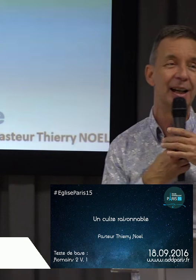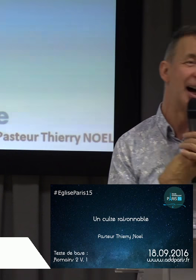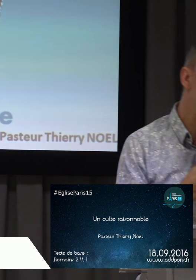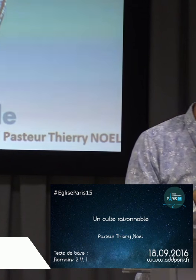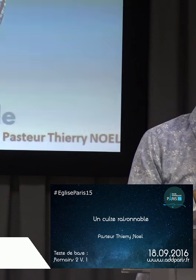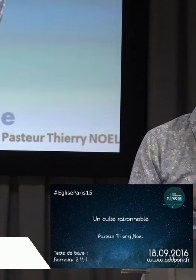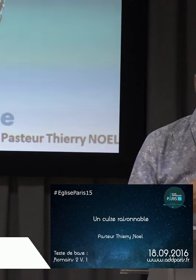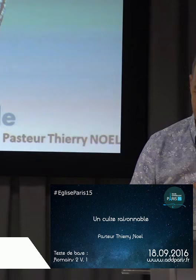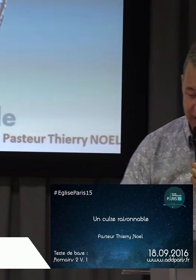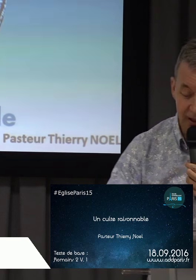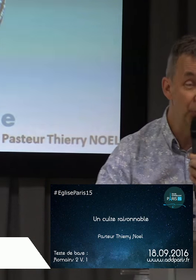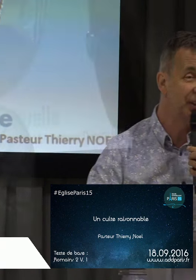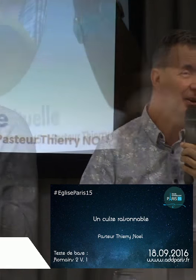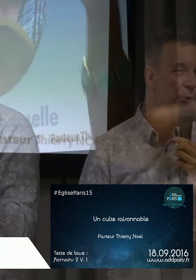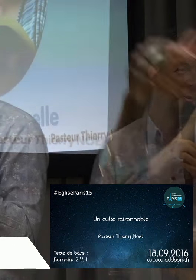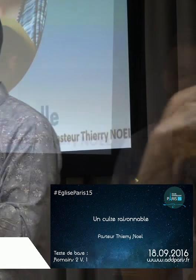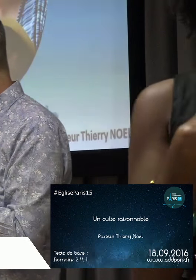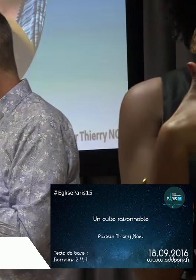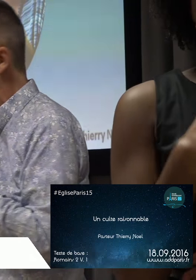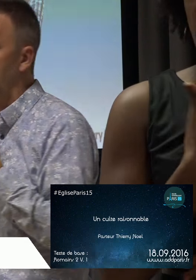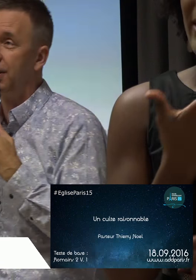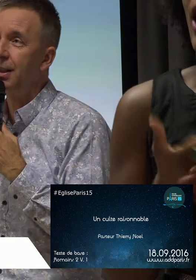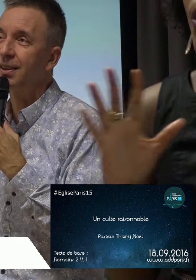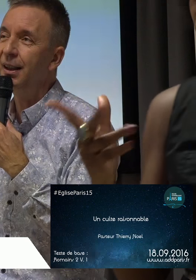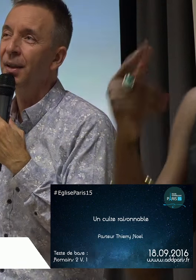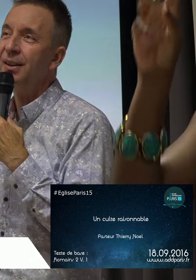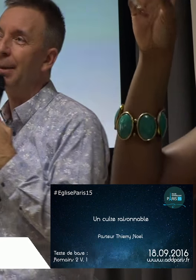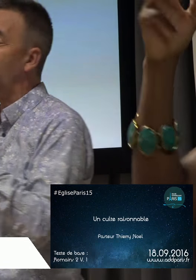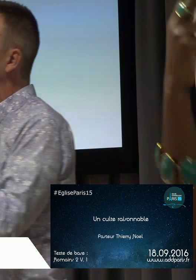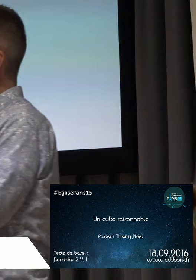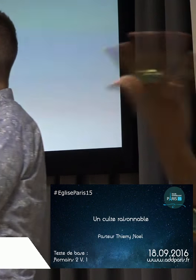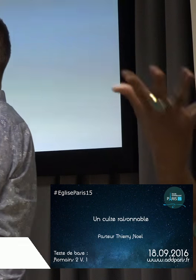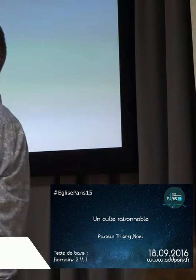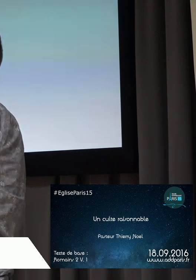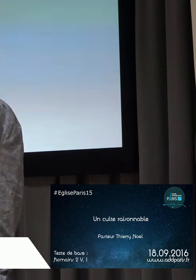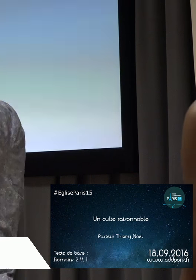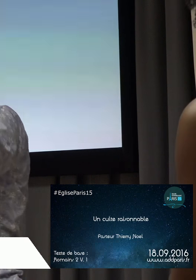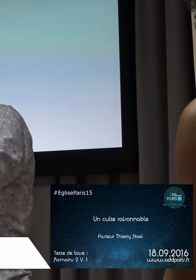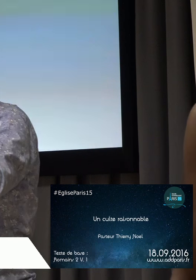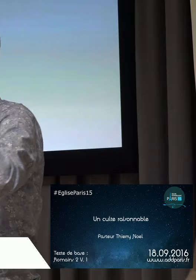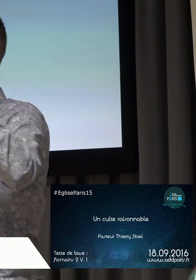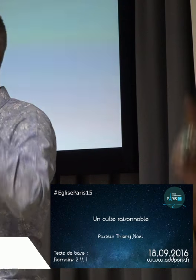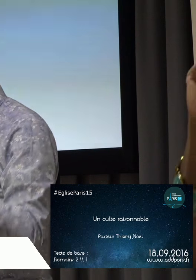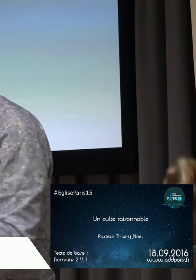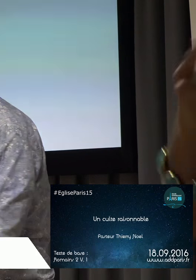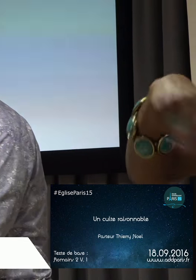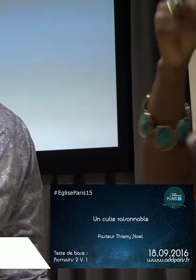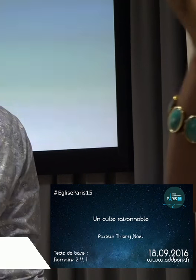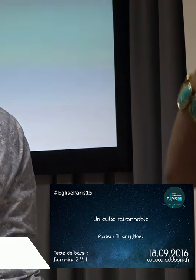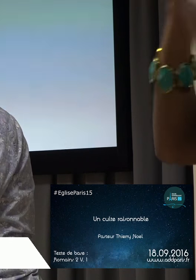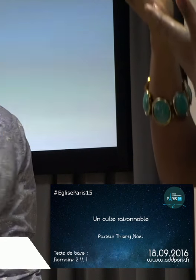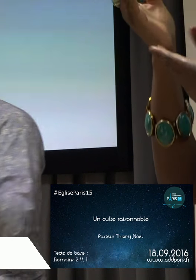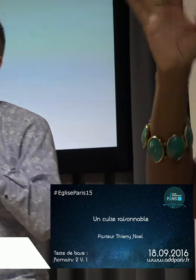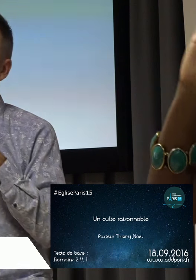plaît à Dieu. Et le titre de mon message est celui-ci, c'est d'apporter à Dieu un culte